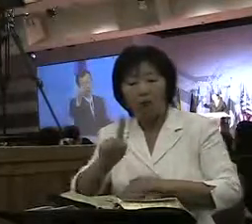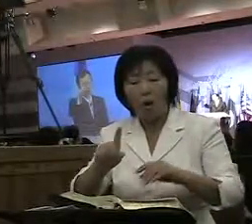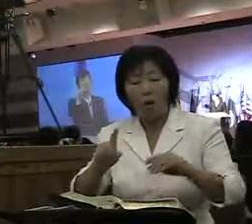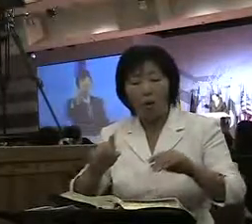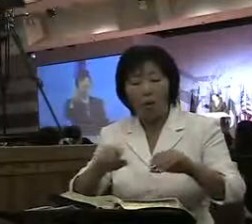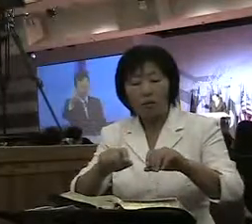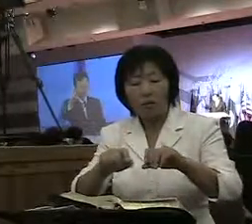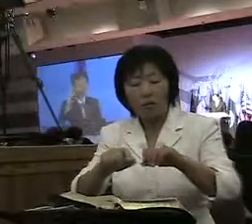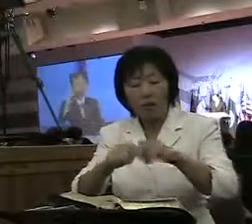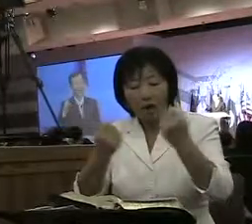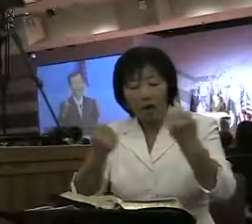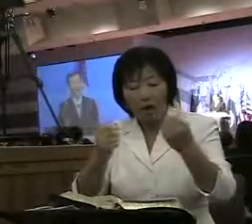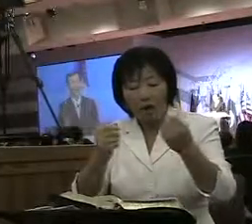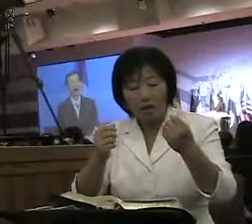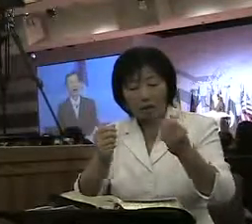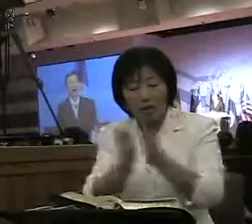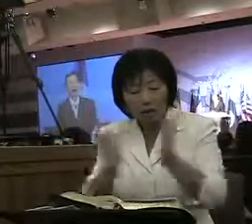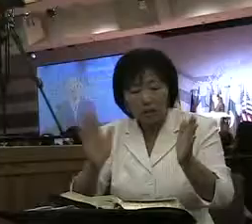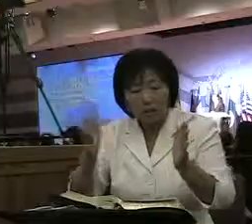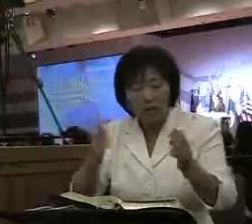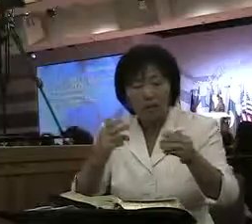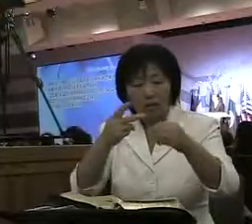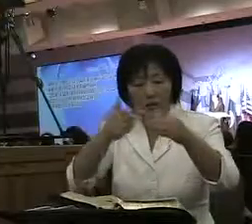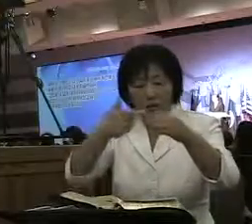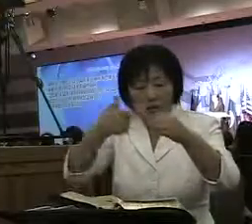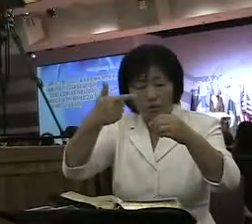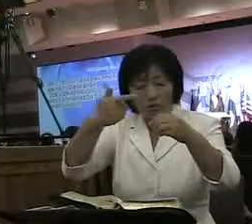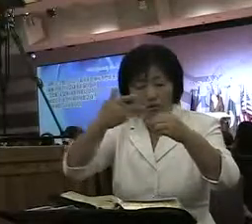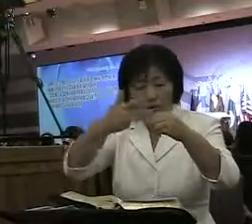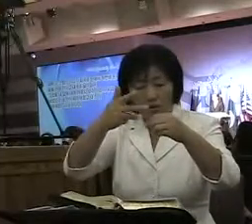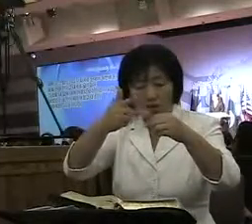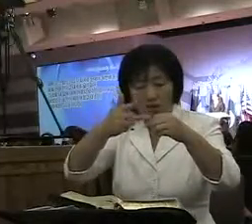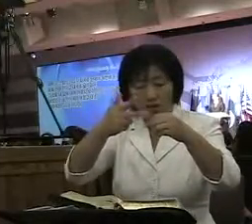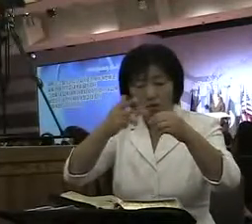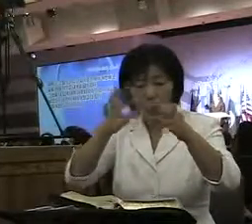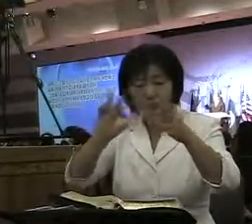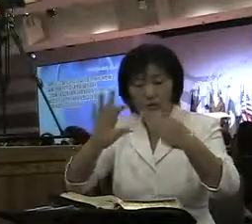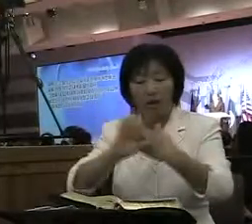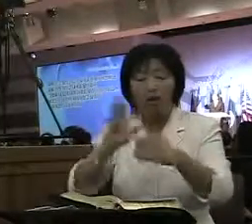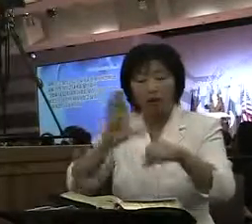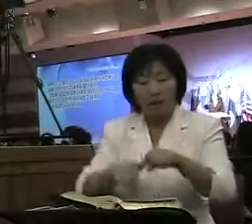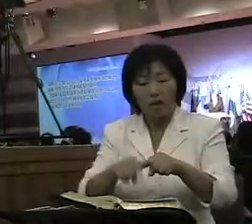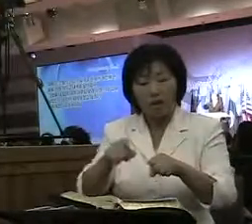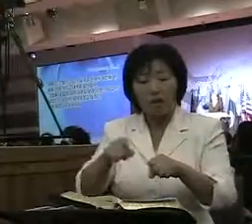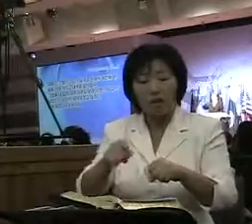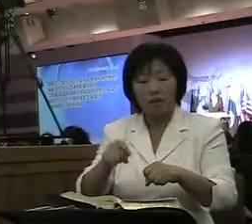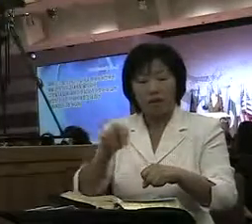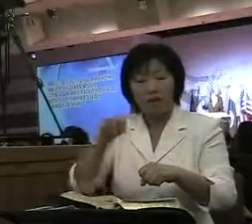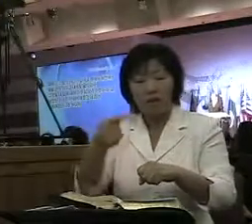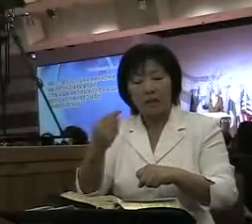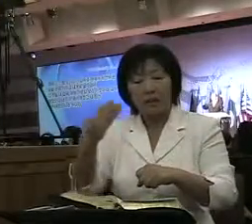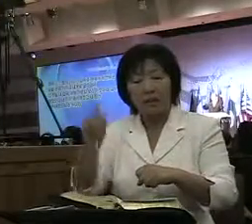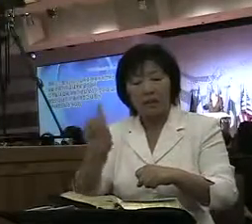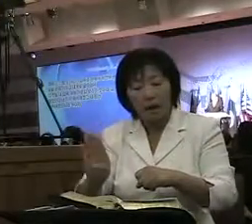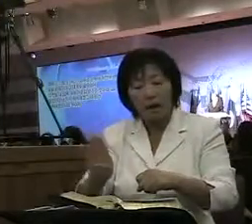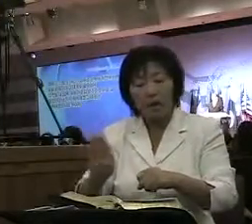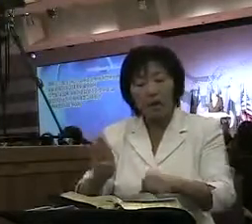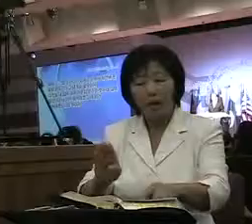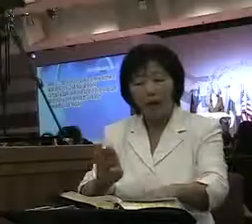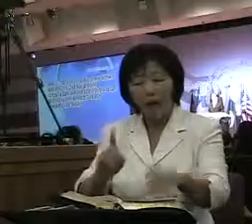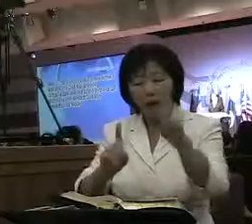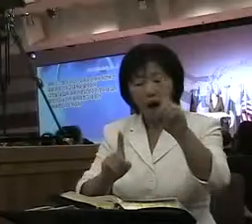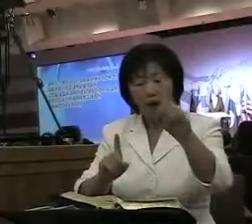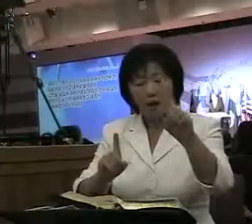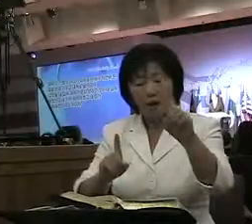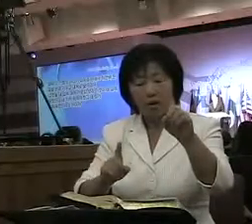벌어지는가? 6절과 7절에 다음과 같은 말씀을 주시고 있습니다. 때에 그 스라베 하나가 화저로